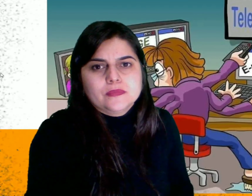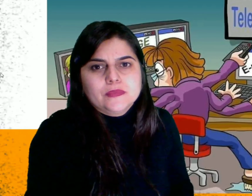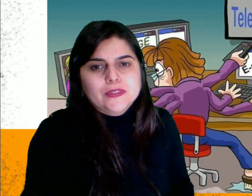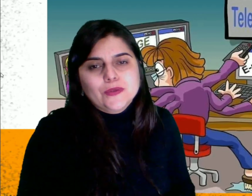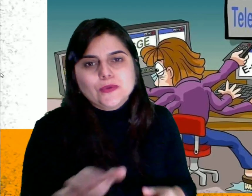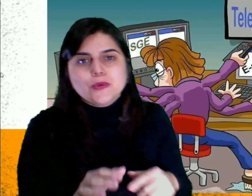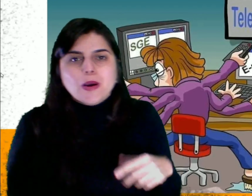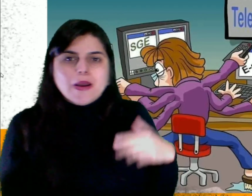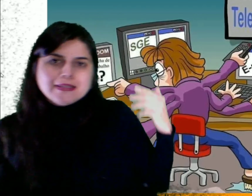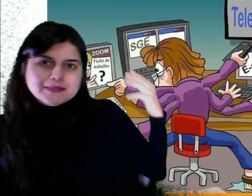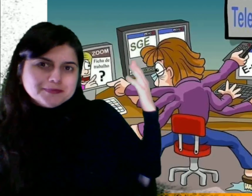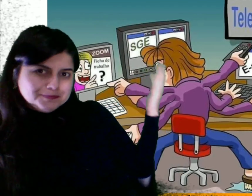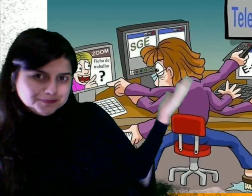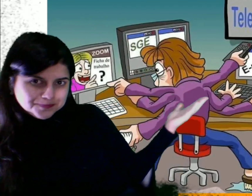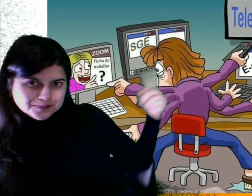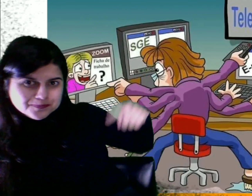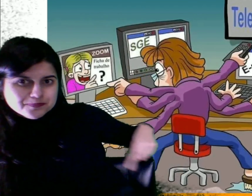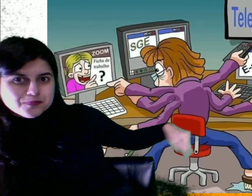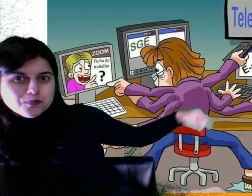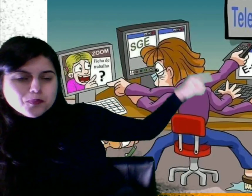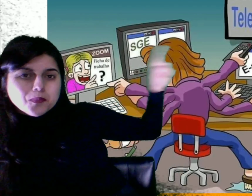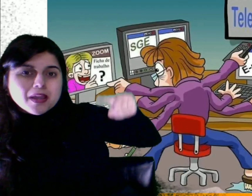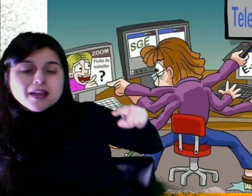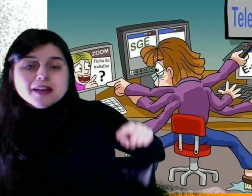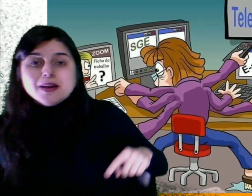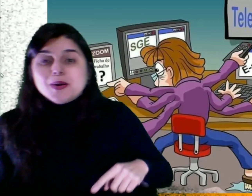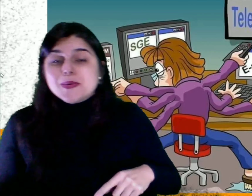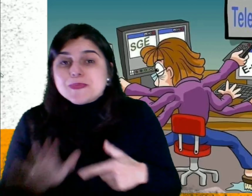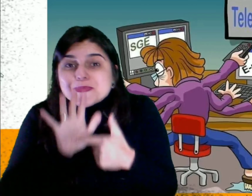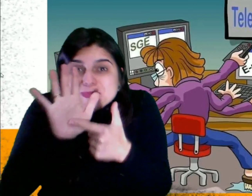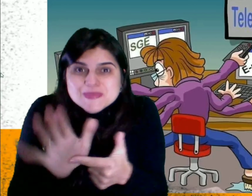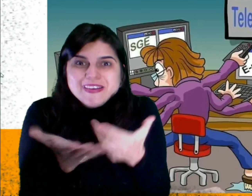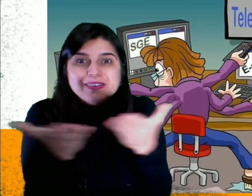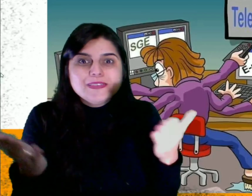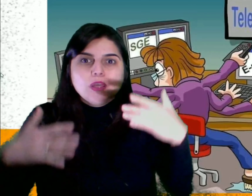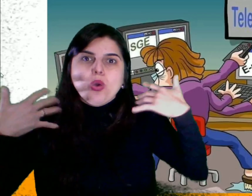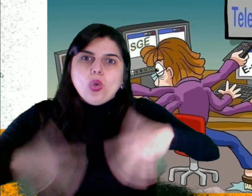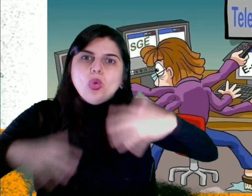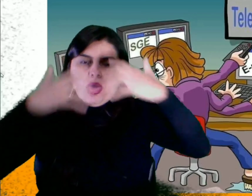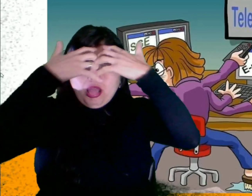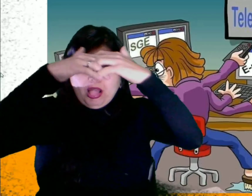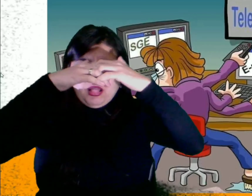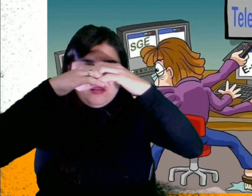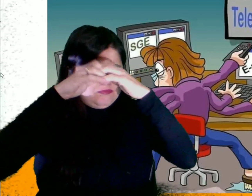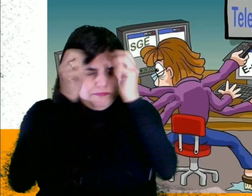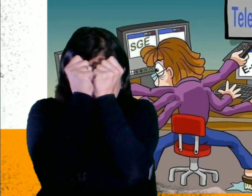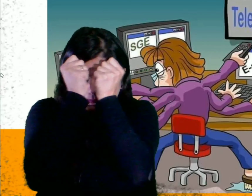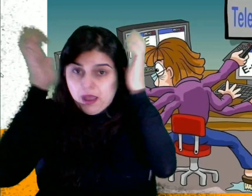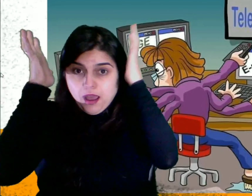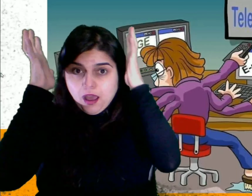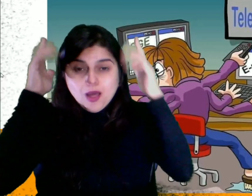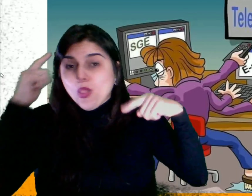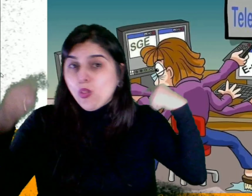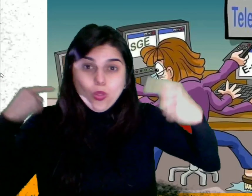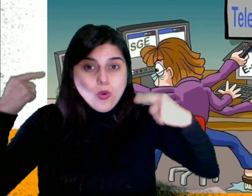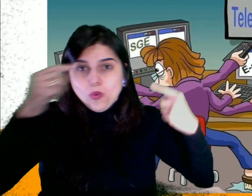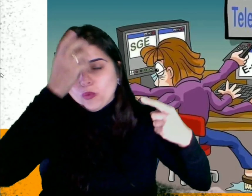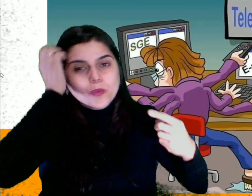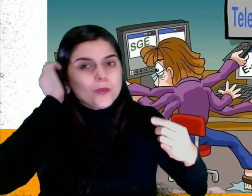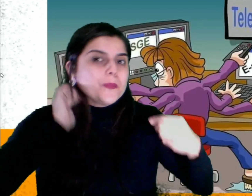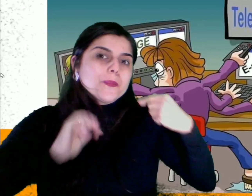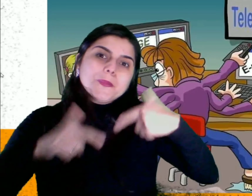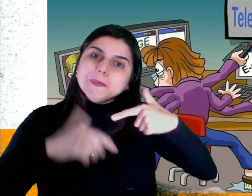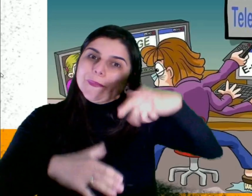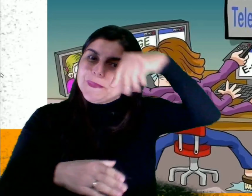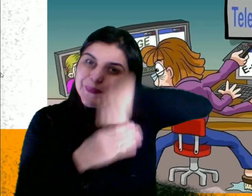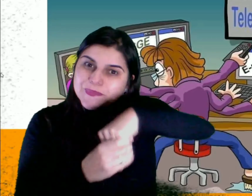Essa imagem aqui é para ilustrar para vocês um pouco, né, essa diversidade que é estar em casa nesse momento de